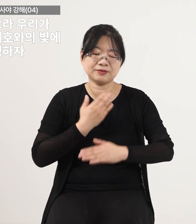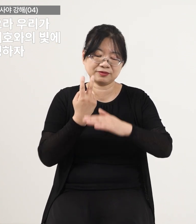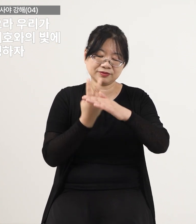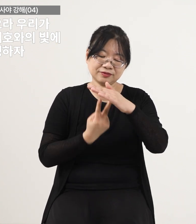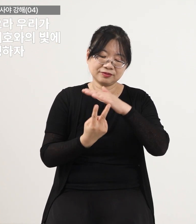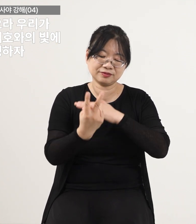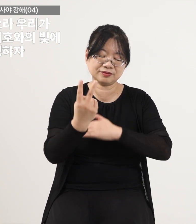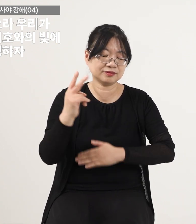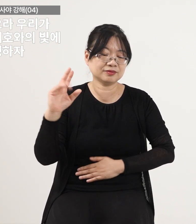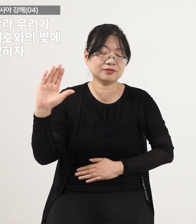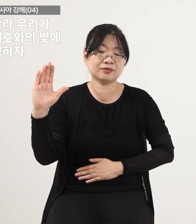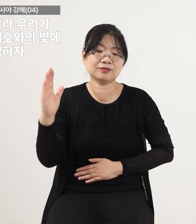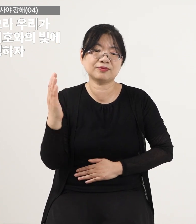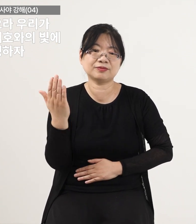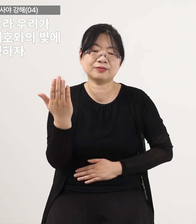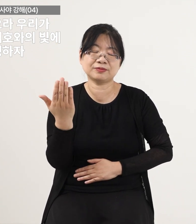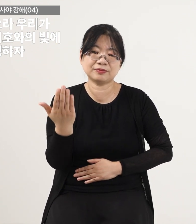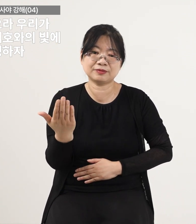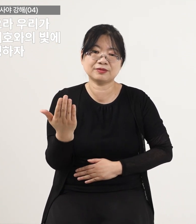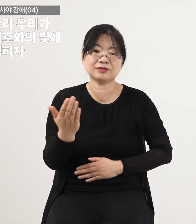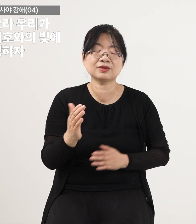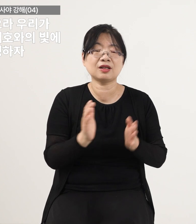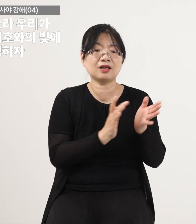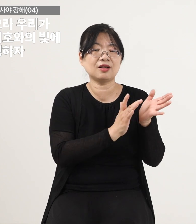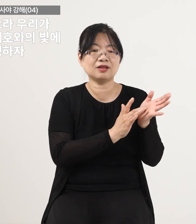나의 비전이 되고